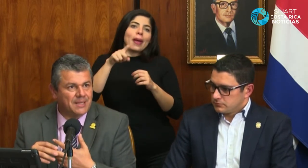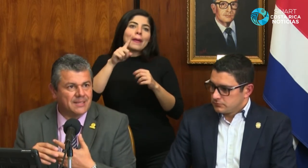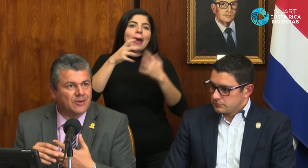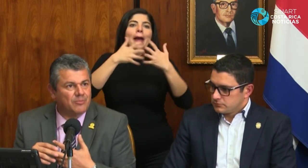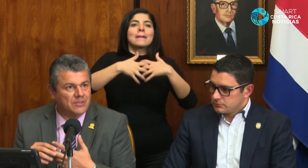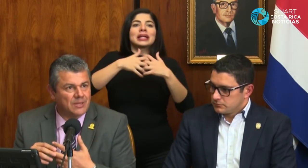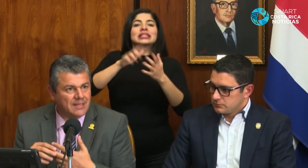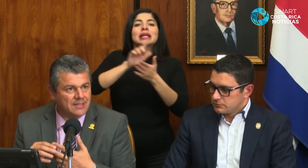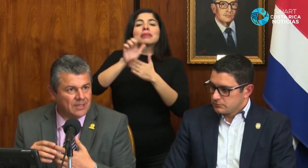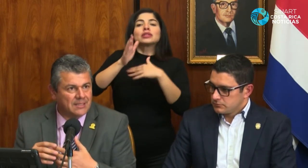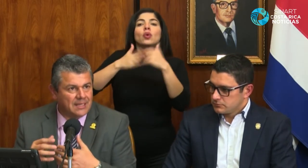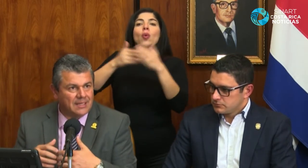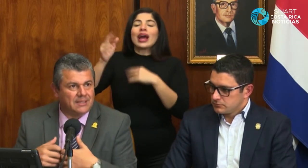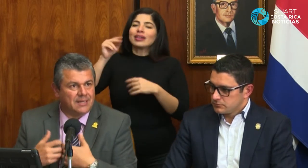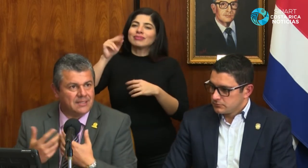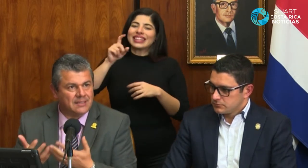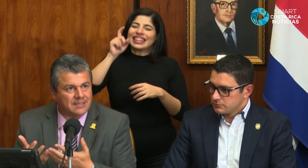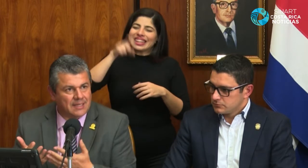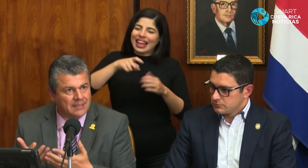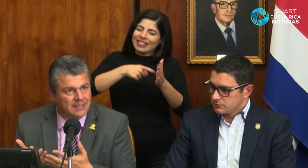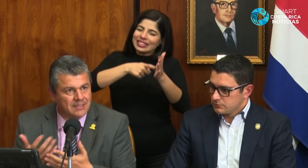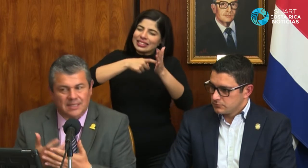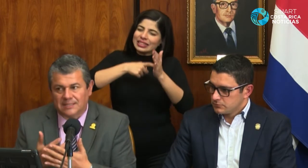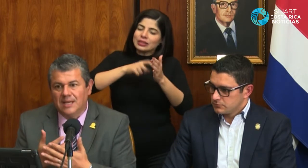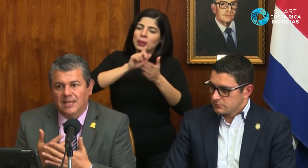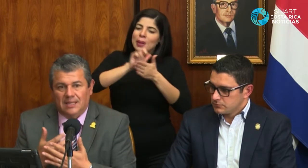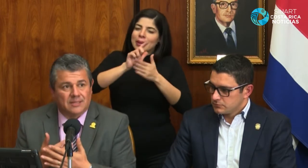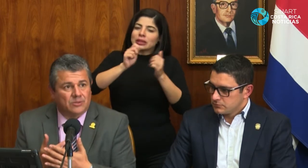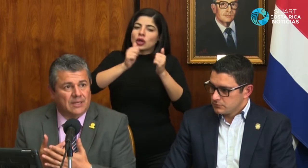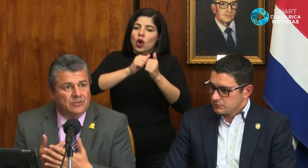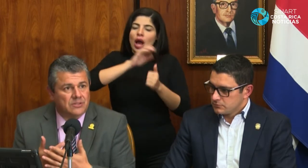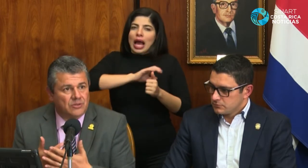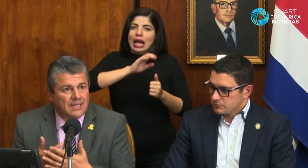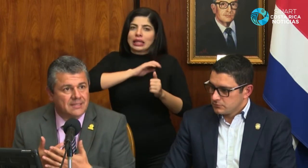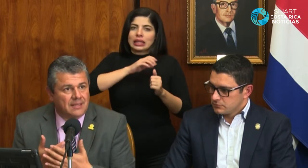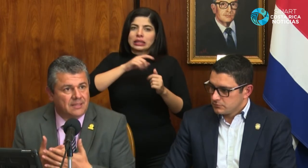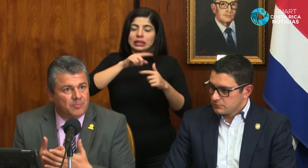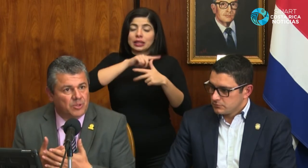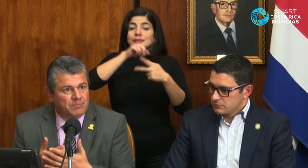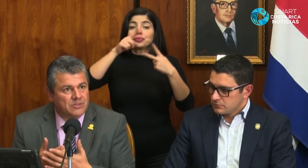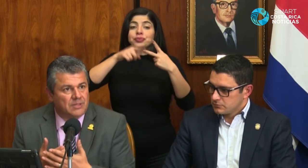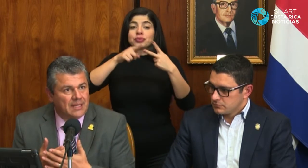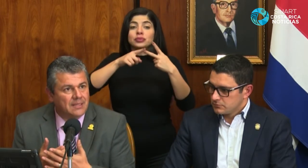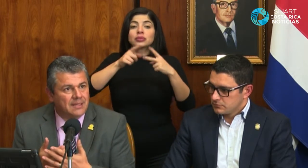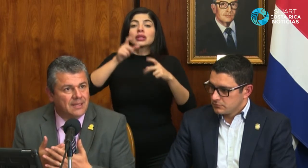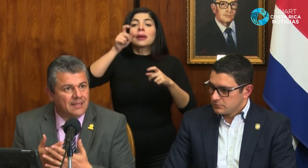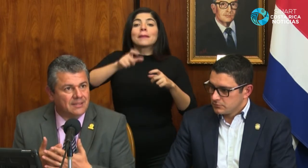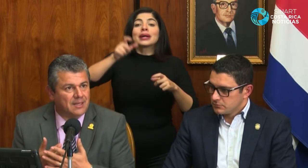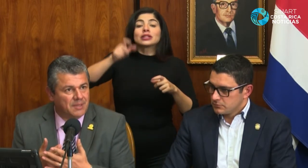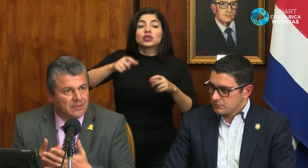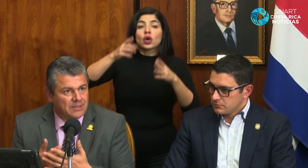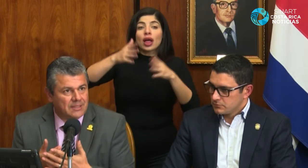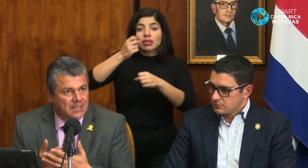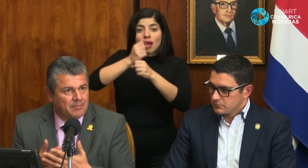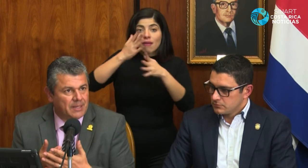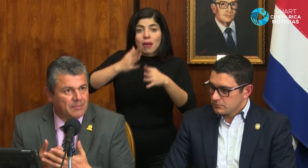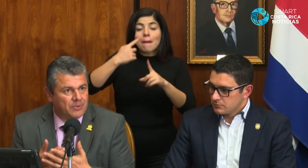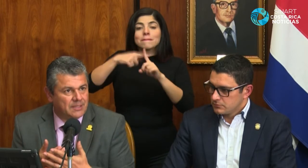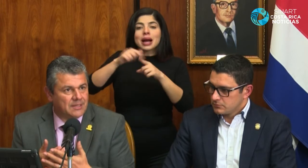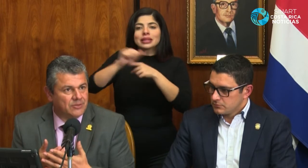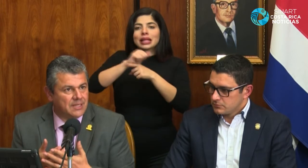de limpieza convencional, sino que tiene que tener ciertas características. La segunda condición es el tipo de personal y el entrenamiento que